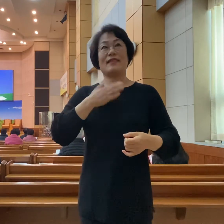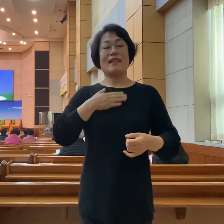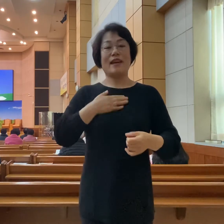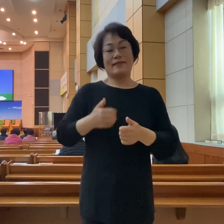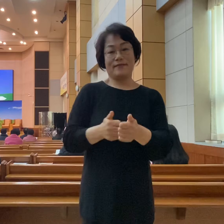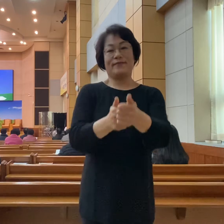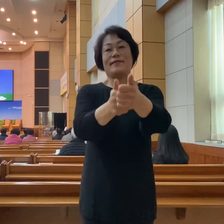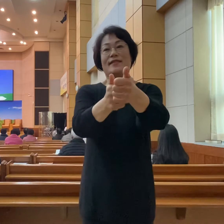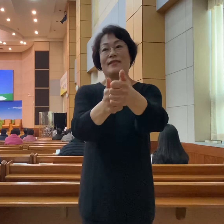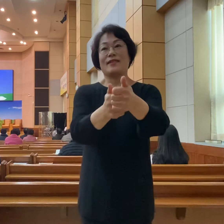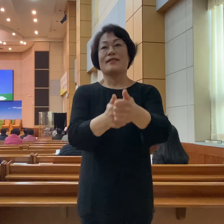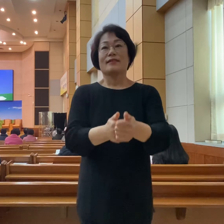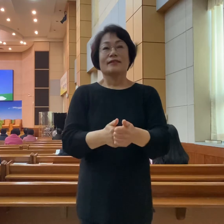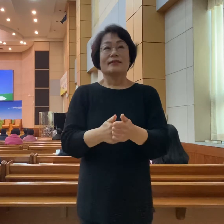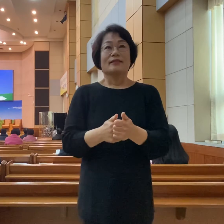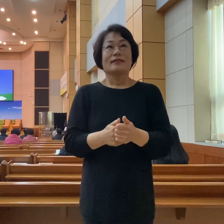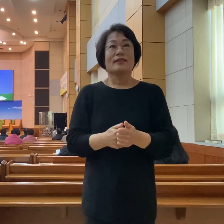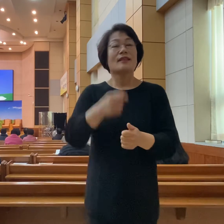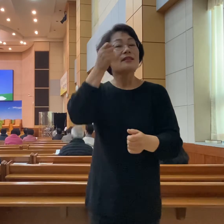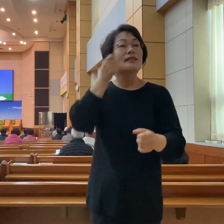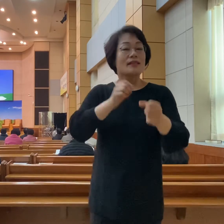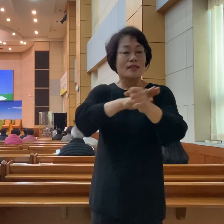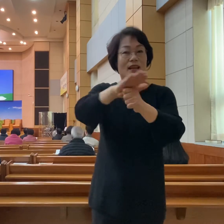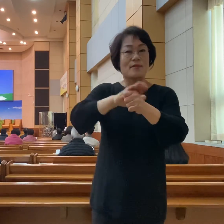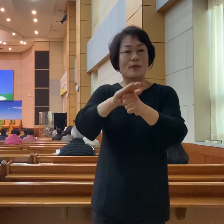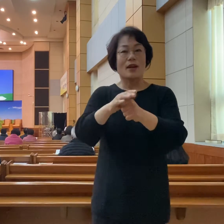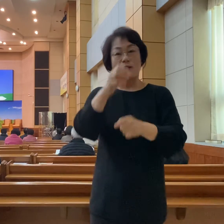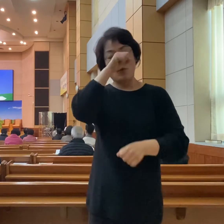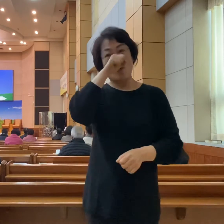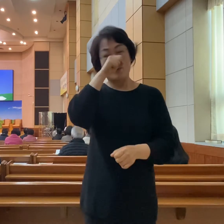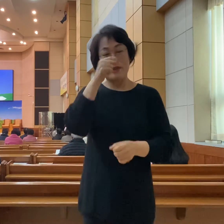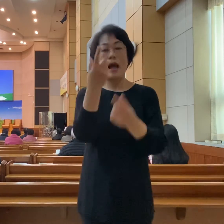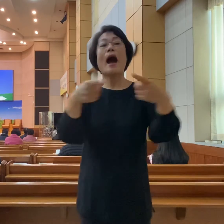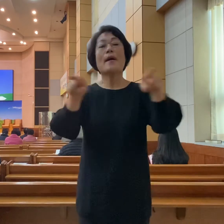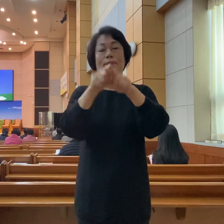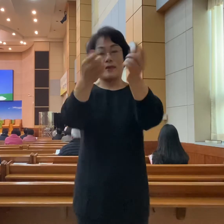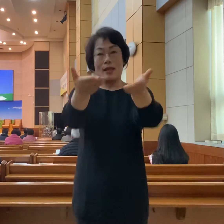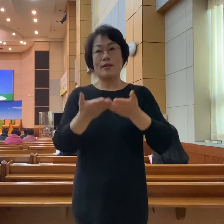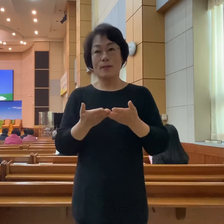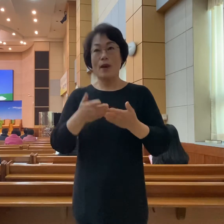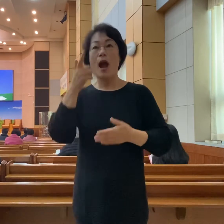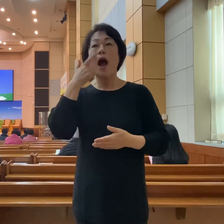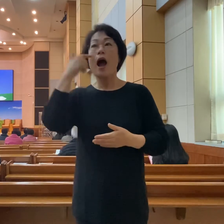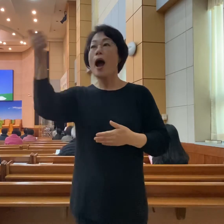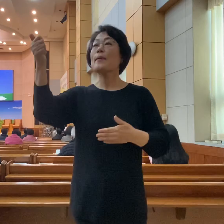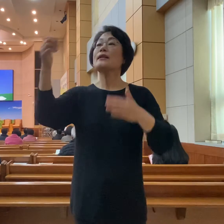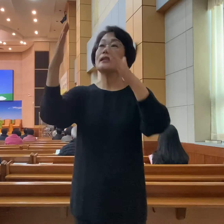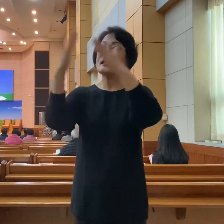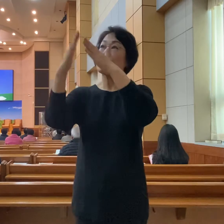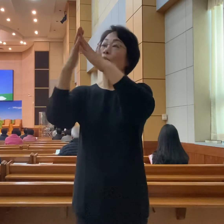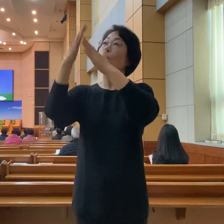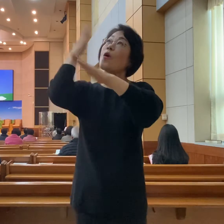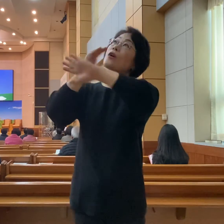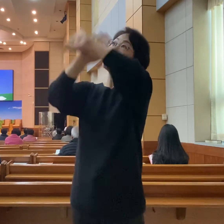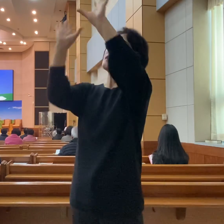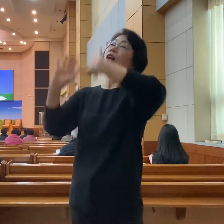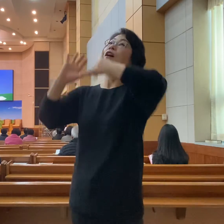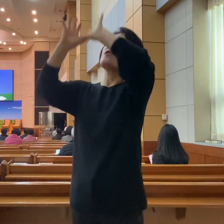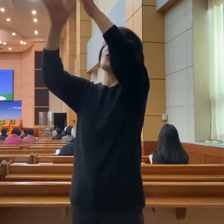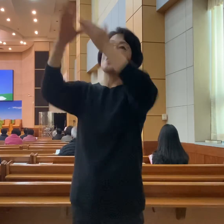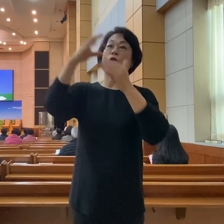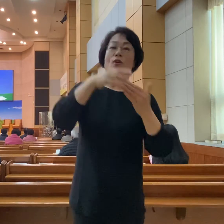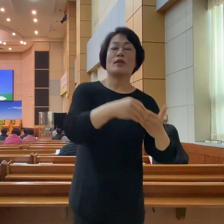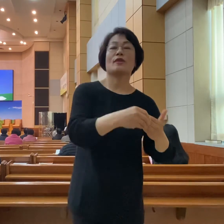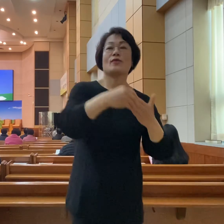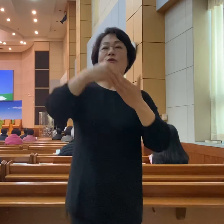나르리니 인자함과 선하심으로 나와 함께 하셔서 아버지 집으로 천국으로